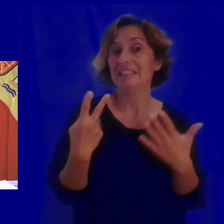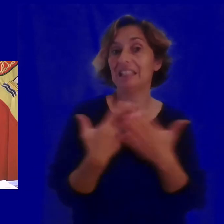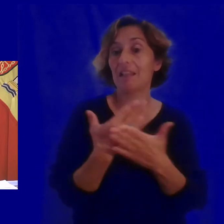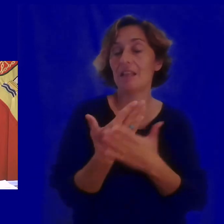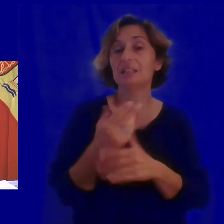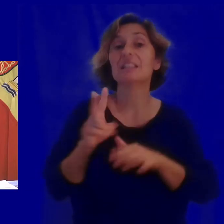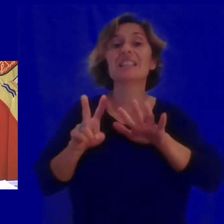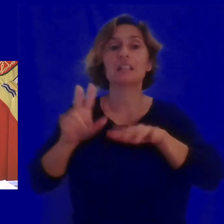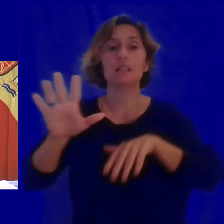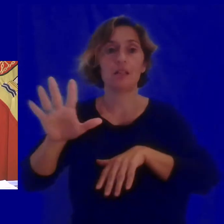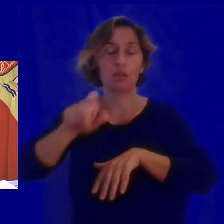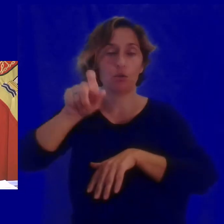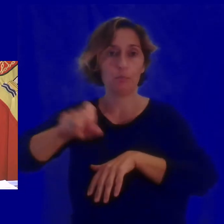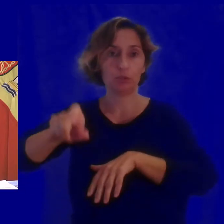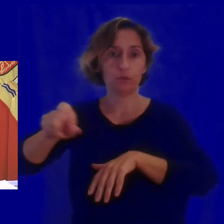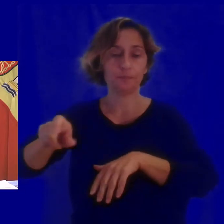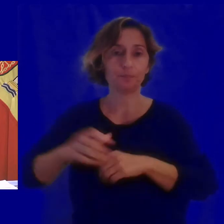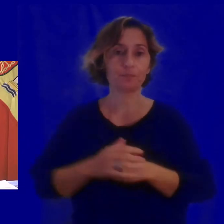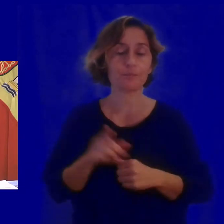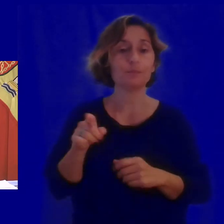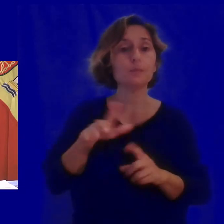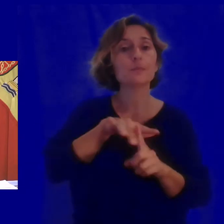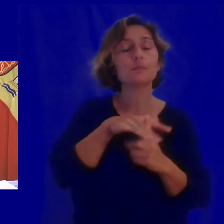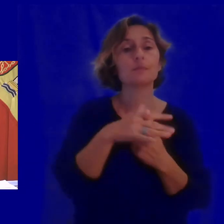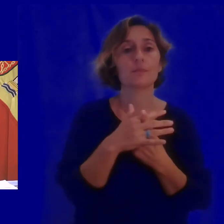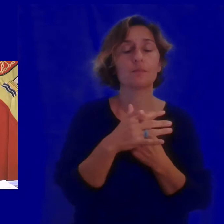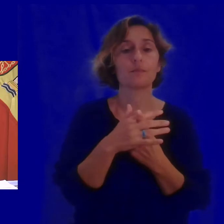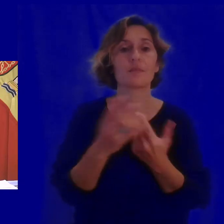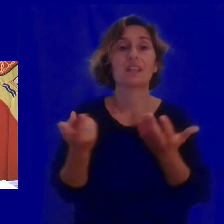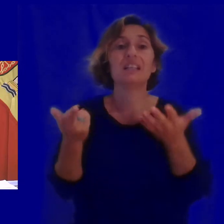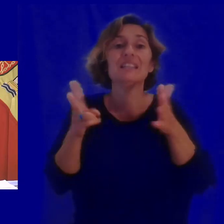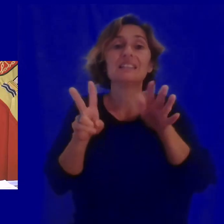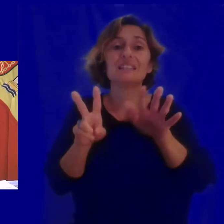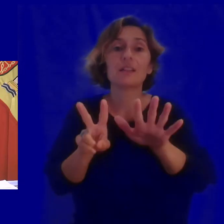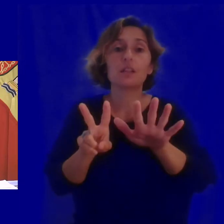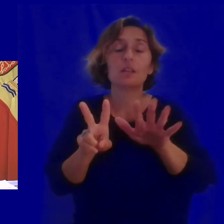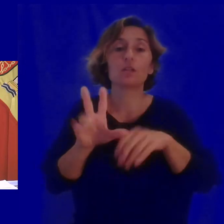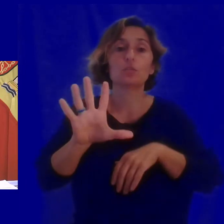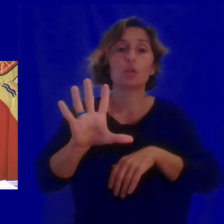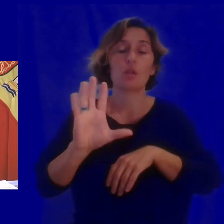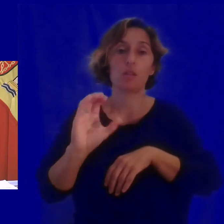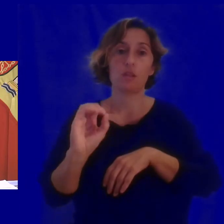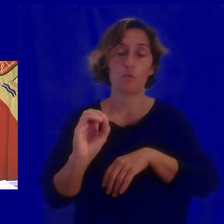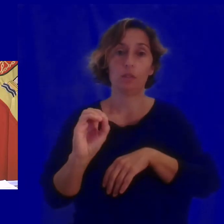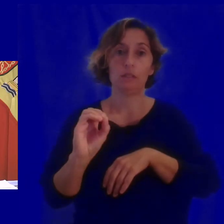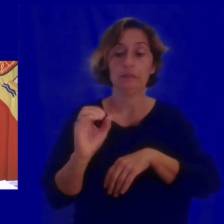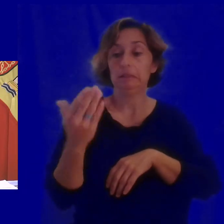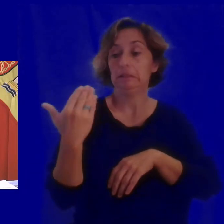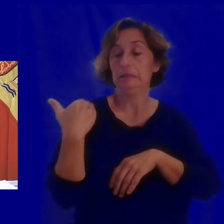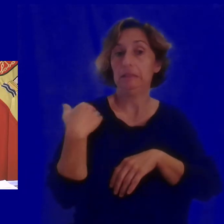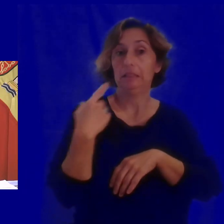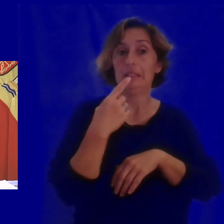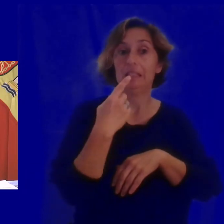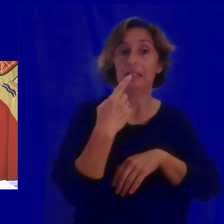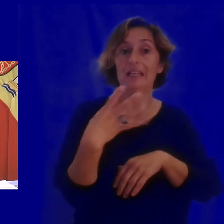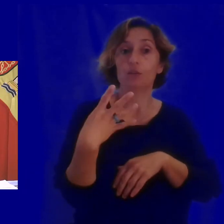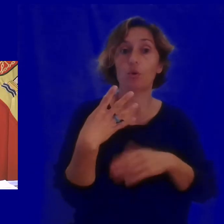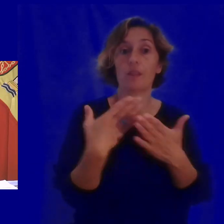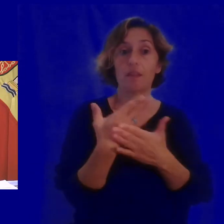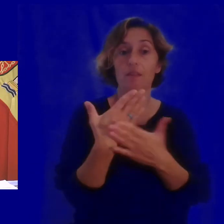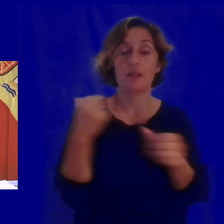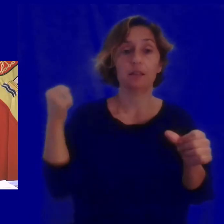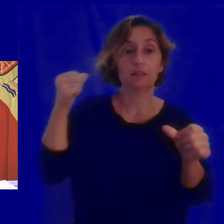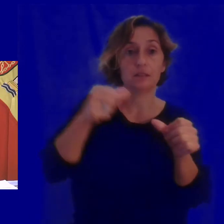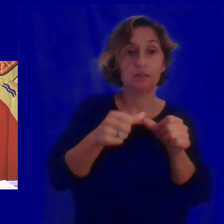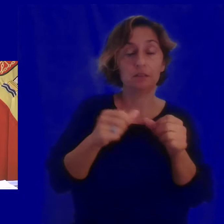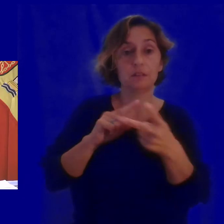días. Nosotros ahí nos encontramos en 750 en los últimos 14 días y en